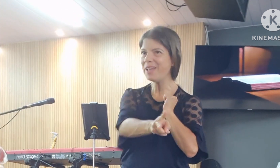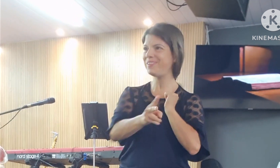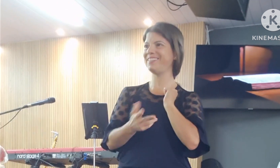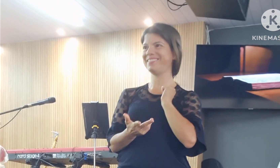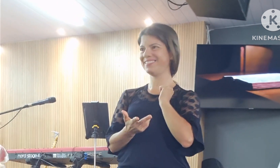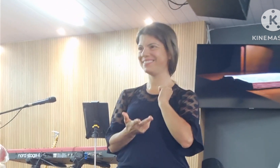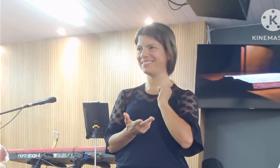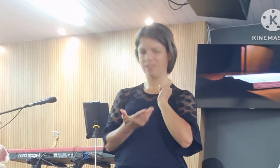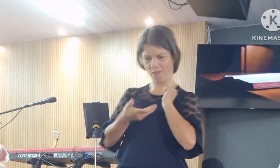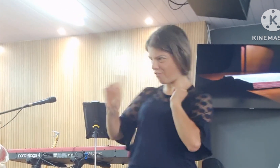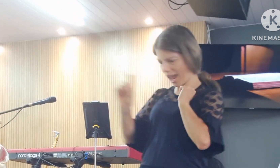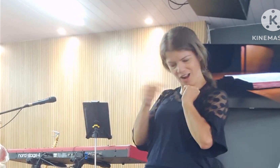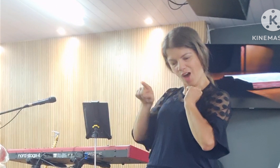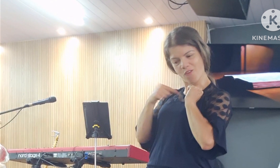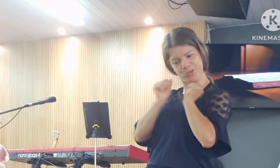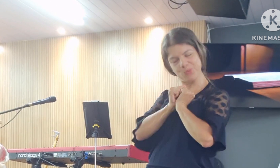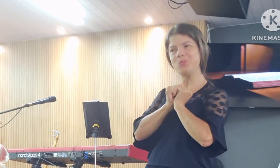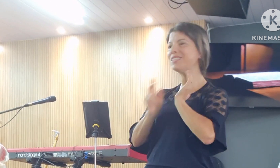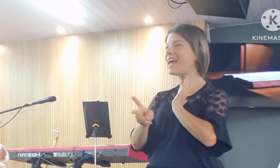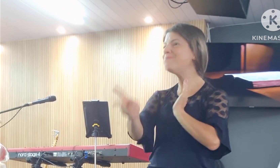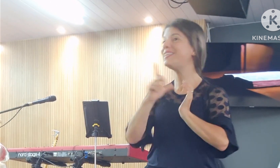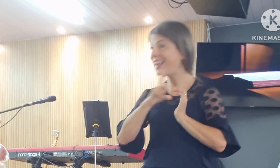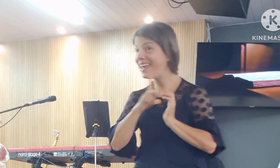Nós recebemos Jesus pela fé.